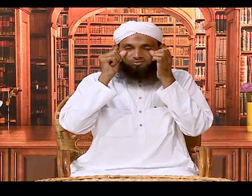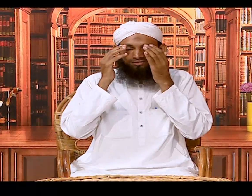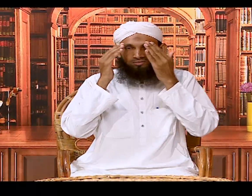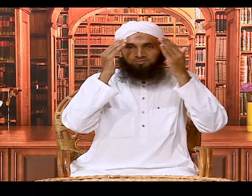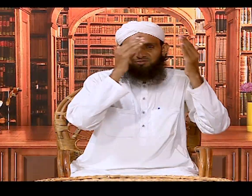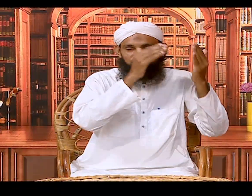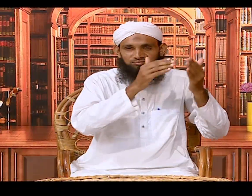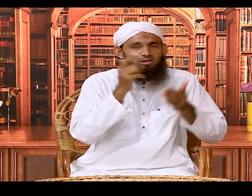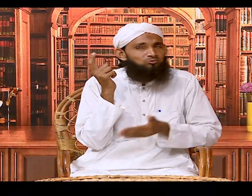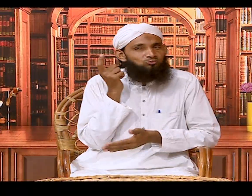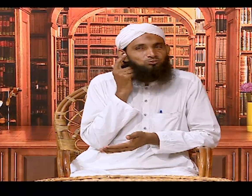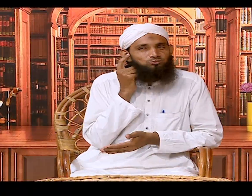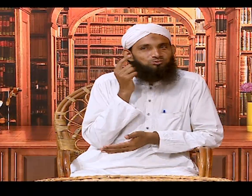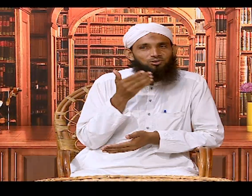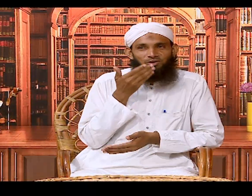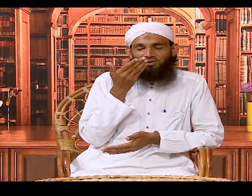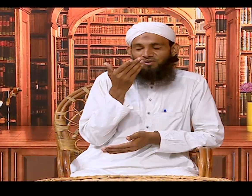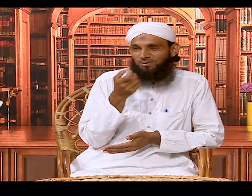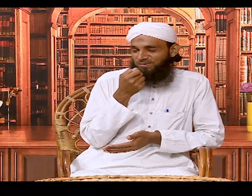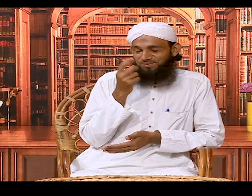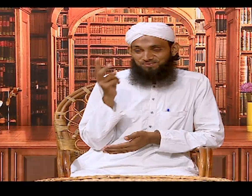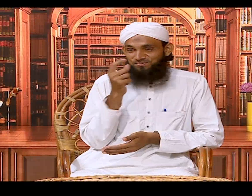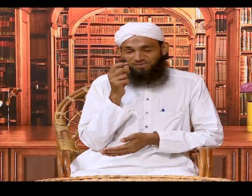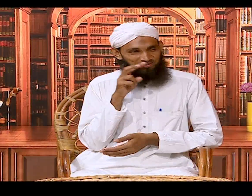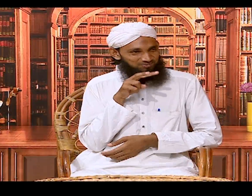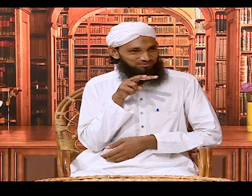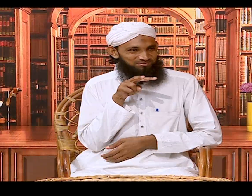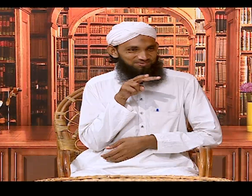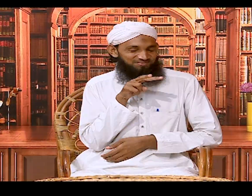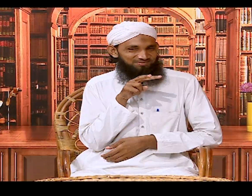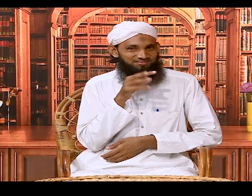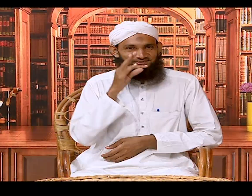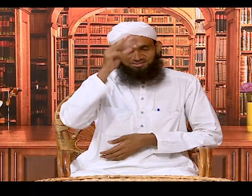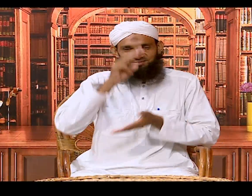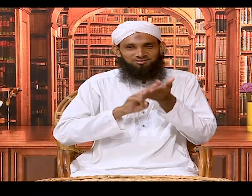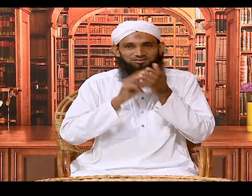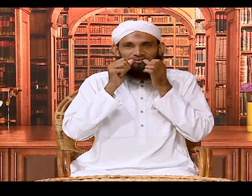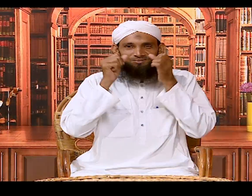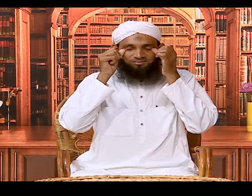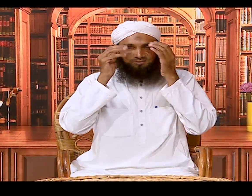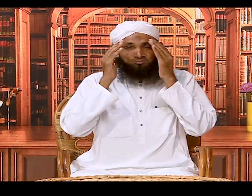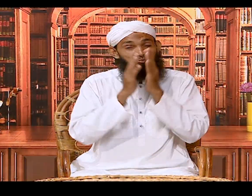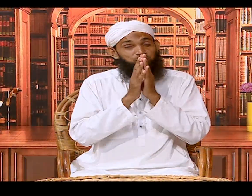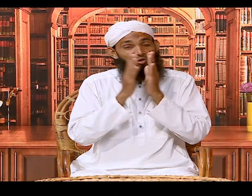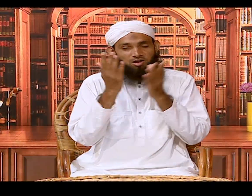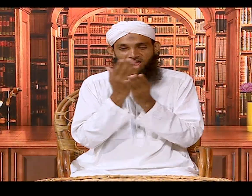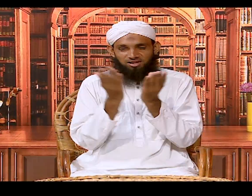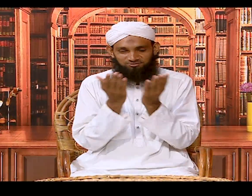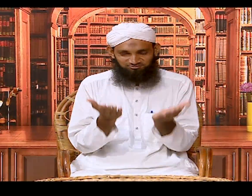اللہ علیہ وآلہ وسلم نے یہ بات سنی تو میں نے خود دیکھا آپ صلی اللہ علیہ وآلہ وصحبہ وسلم نے دعا کے لیے